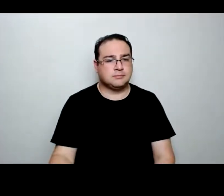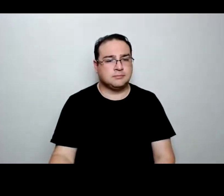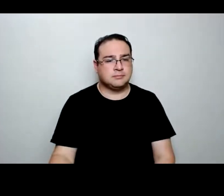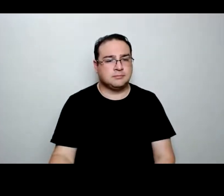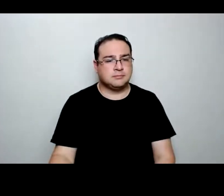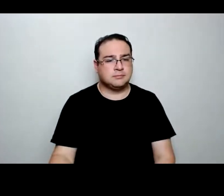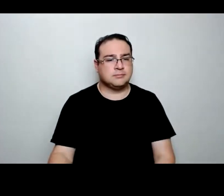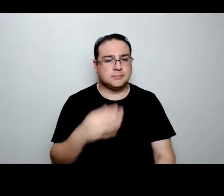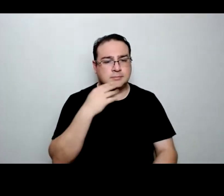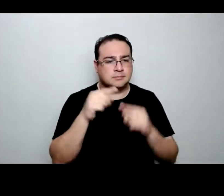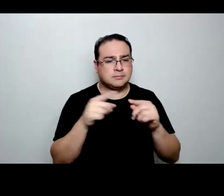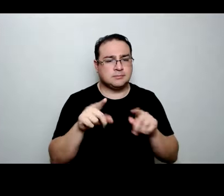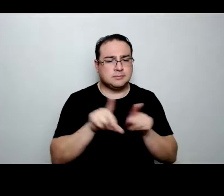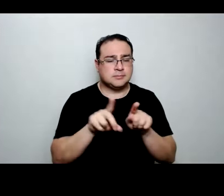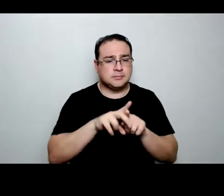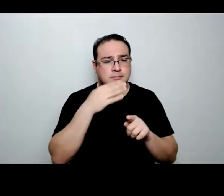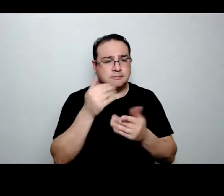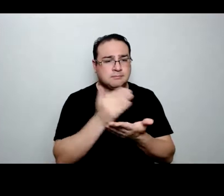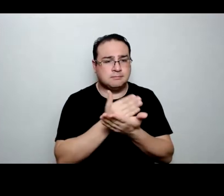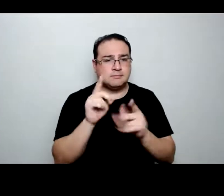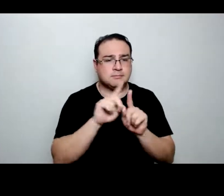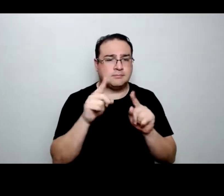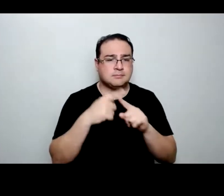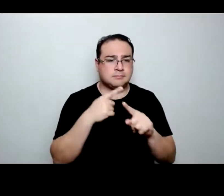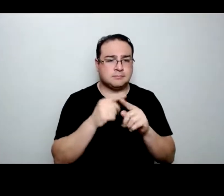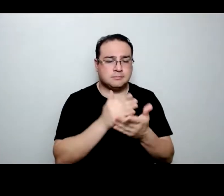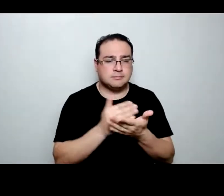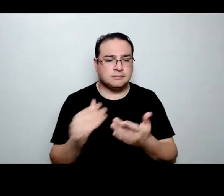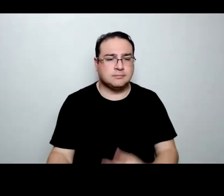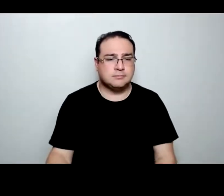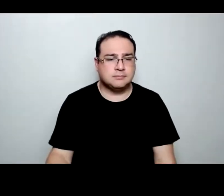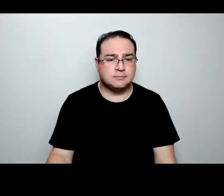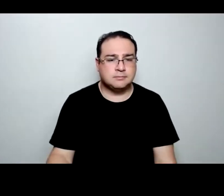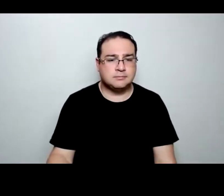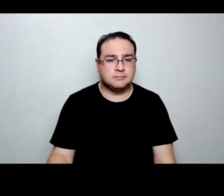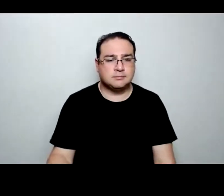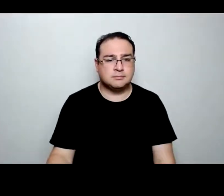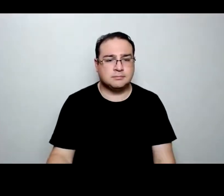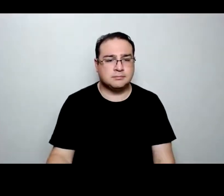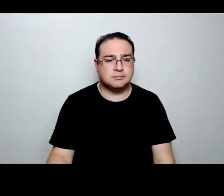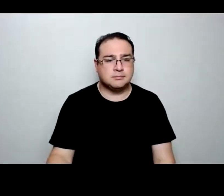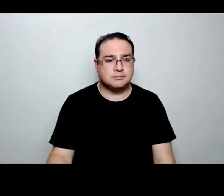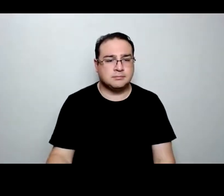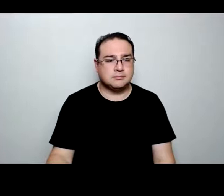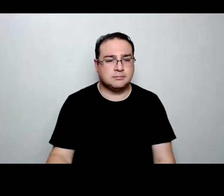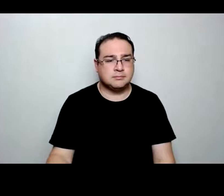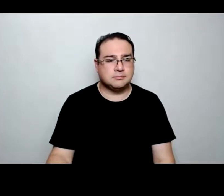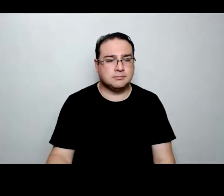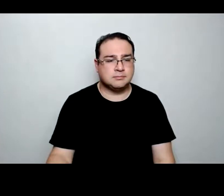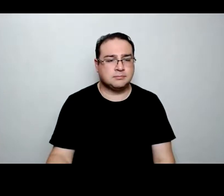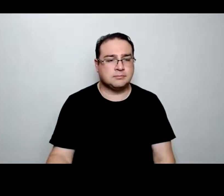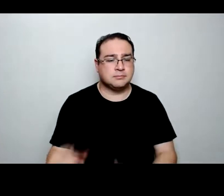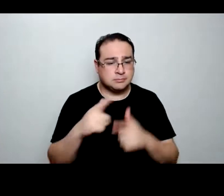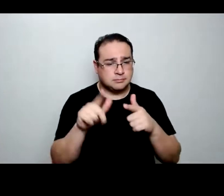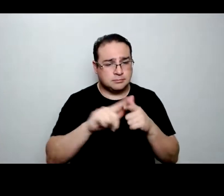fazê-lo. É melhor nem começar a fazer. Porque, além dos muitos problemas que você vai enfrentar